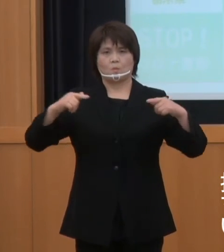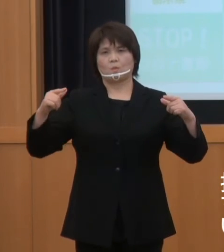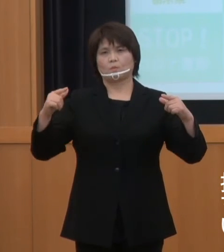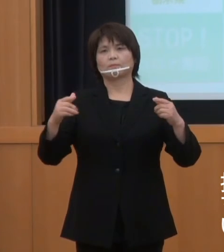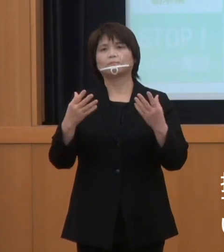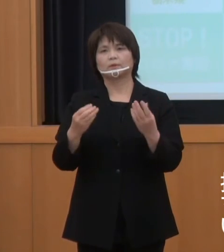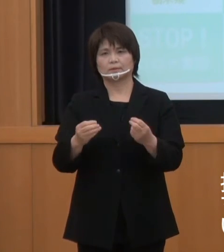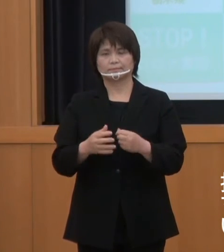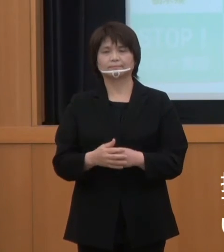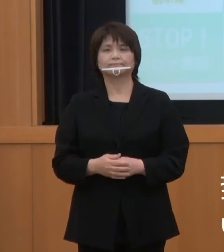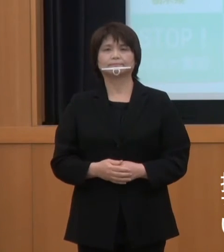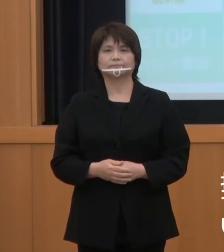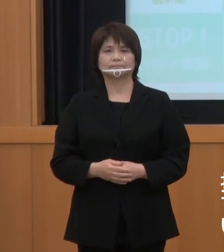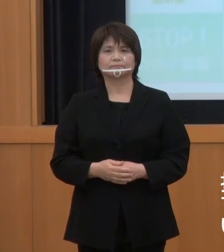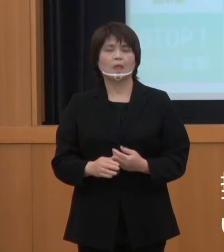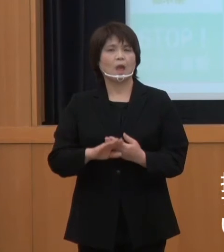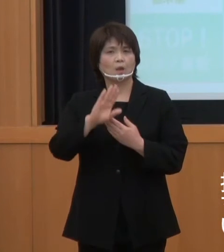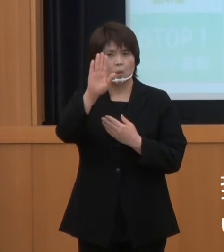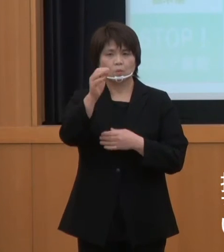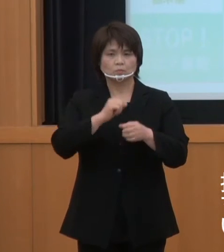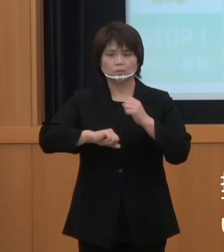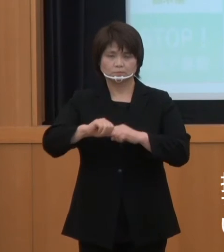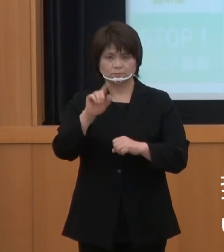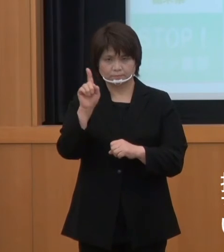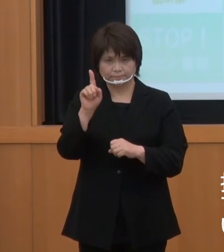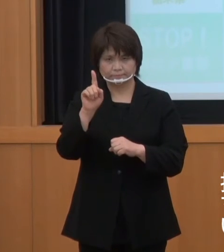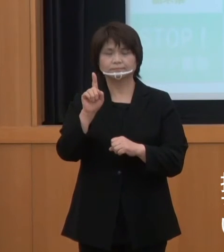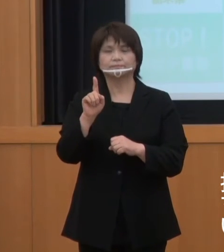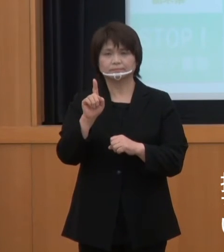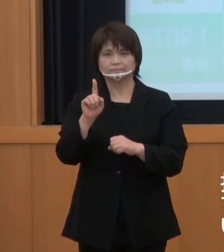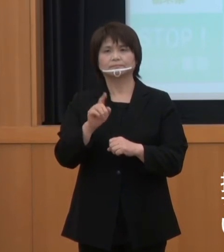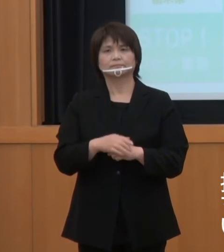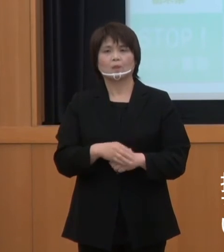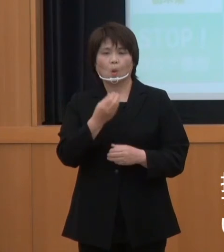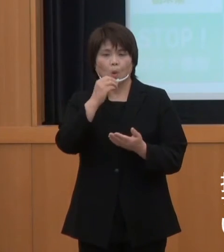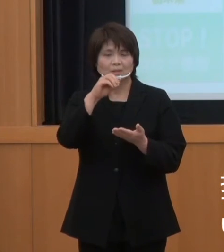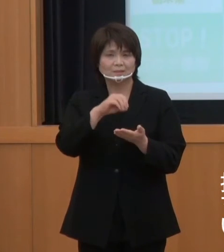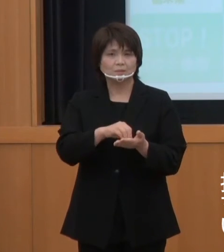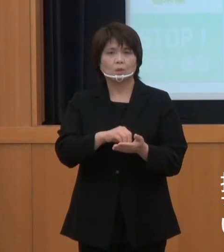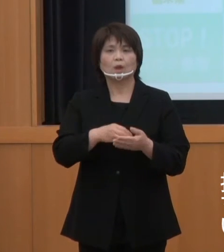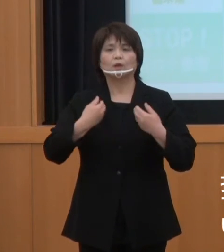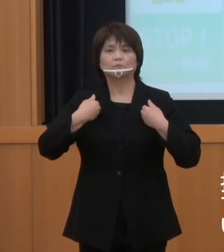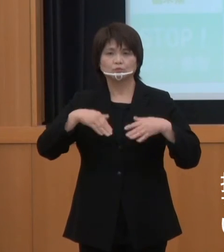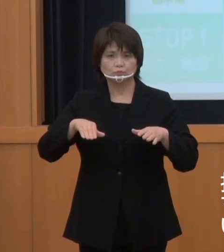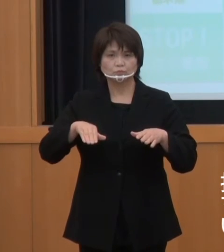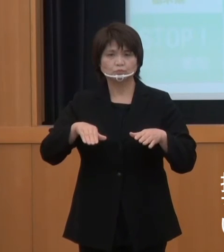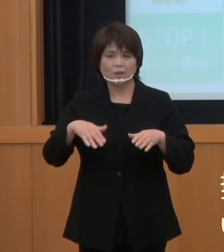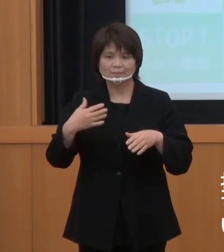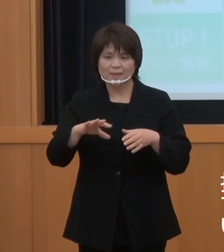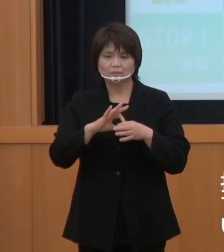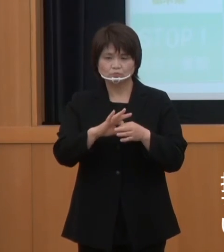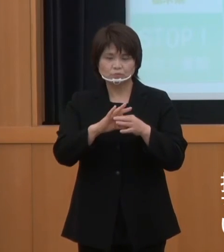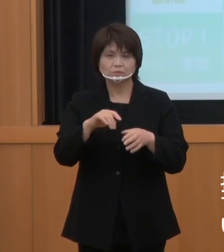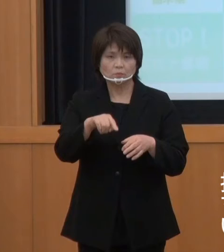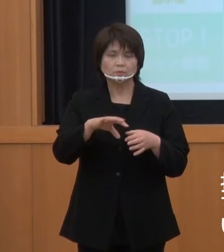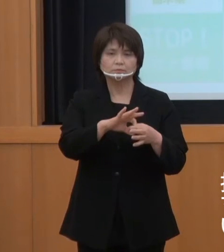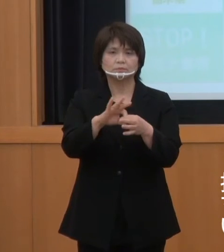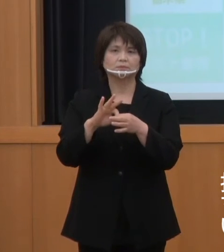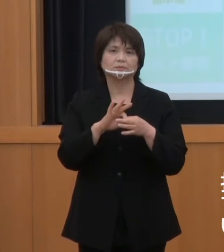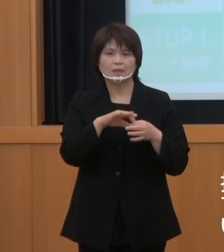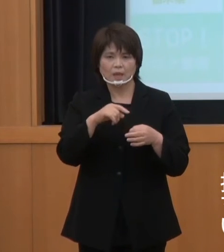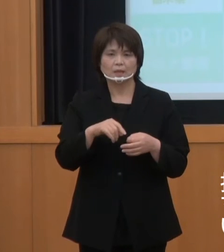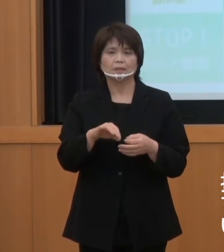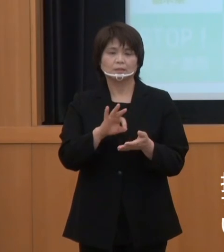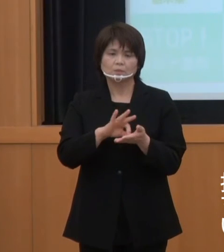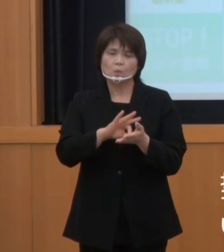。今後の取り組みといたしましては、応印を廃止した手続きについて、利